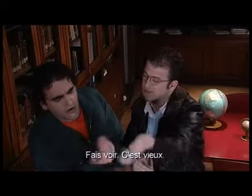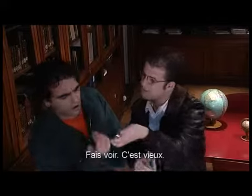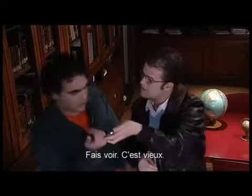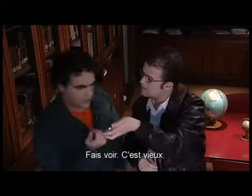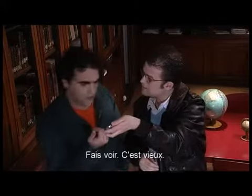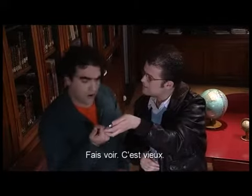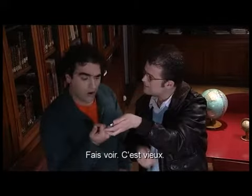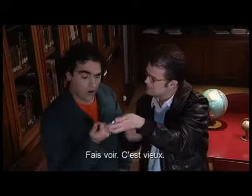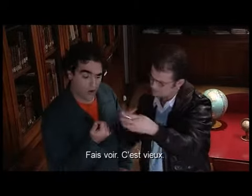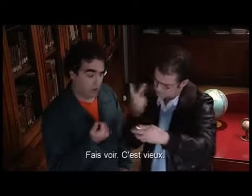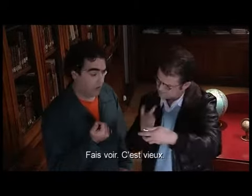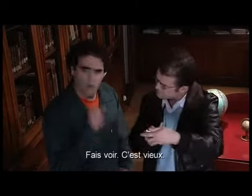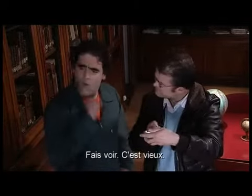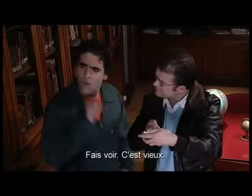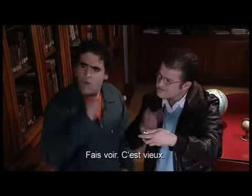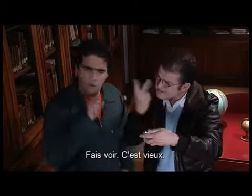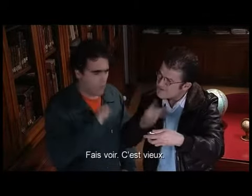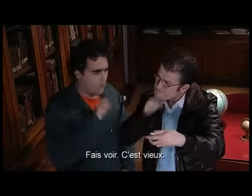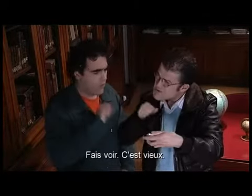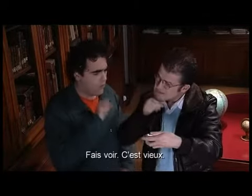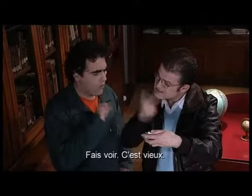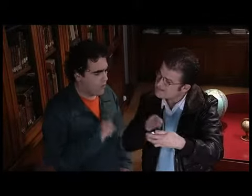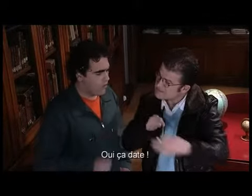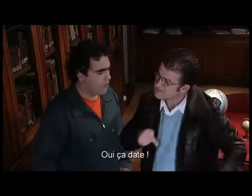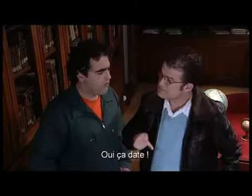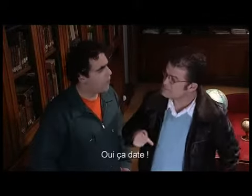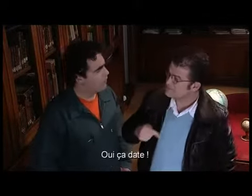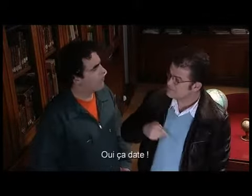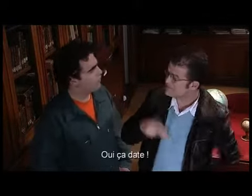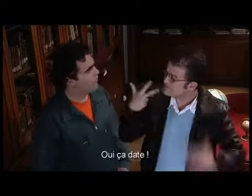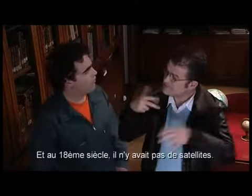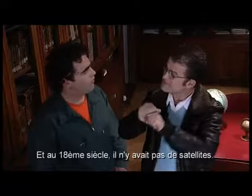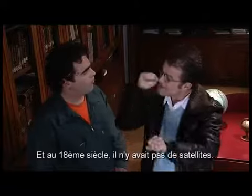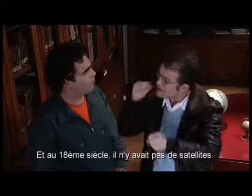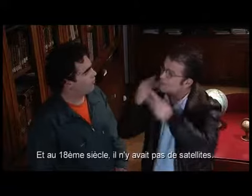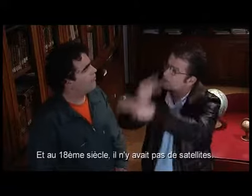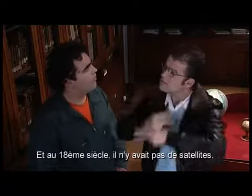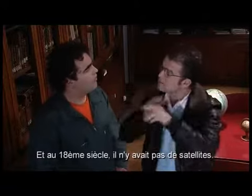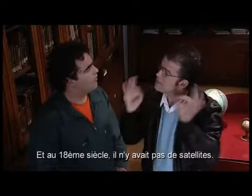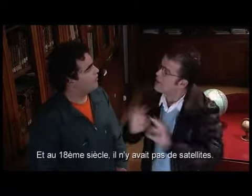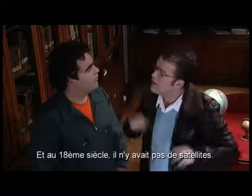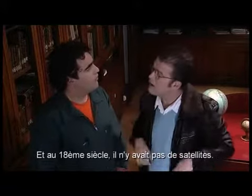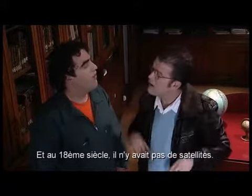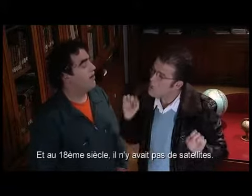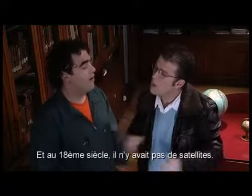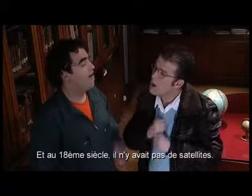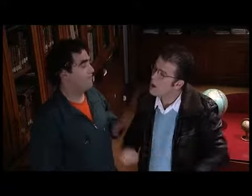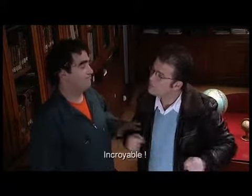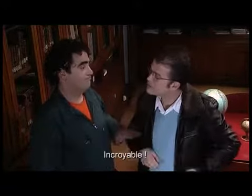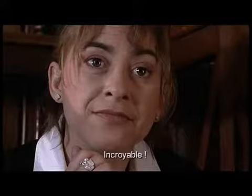Fais voir. Oh, c'est vieux. Oui, ça date. Et au XVIIIe siècle, il n'y avait pas de satellite.